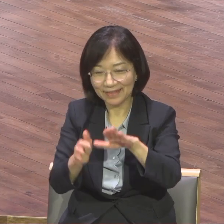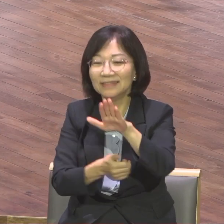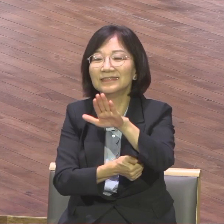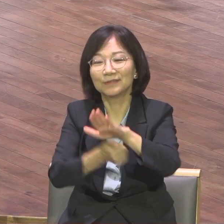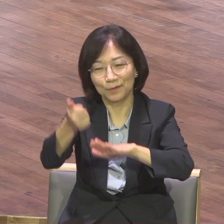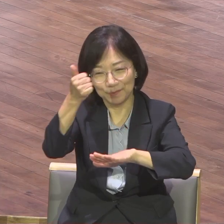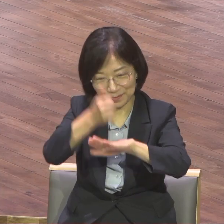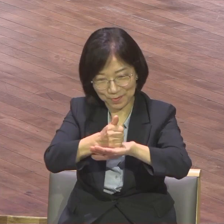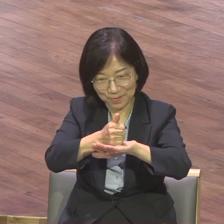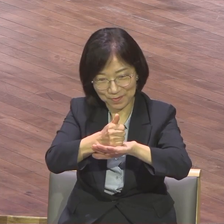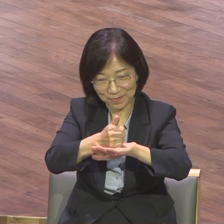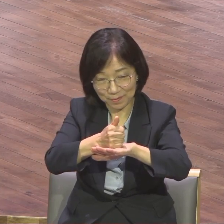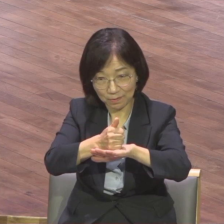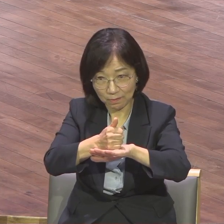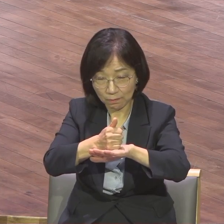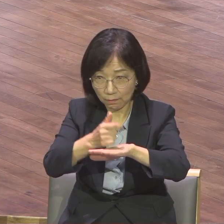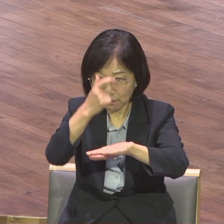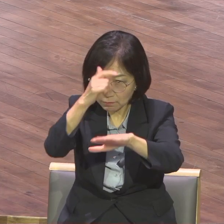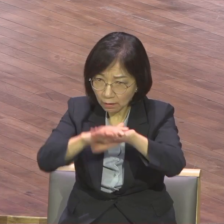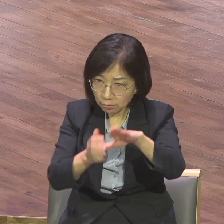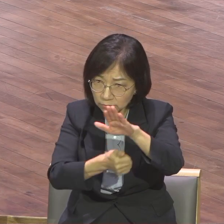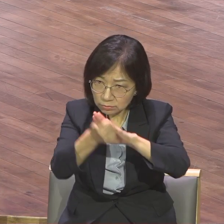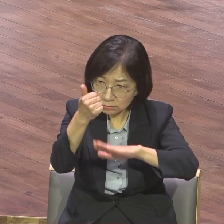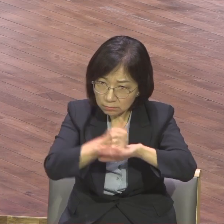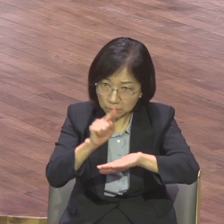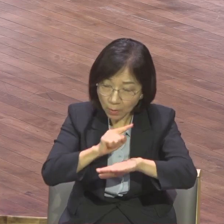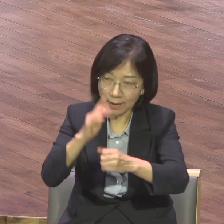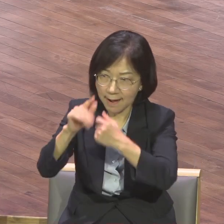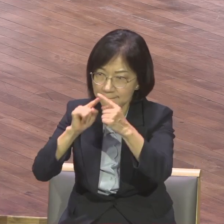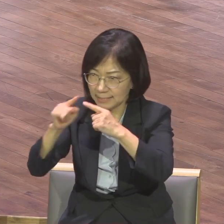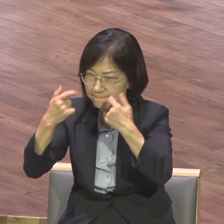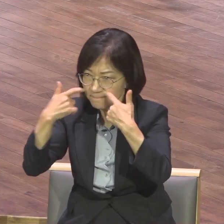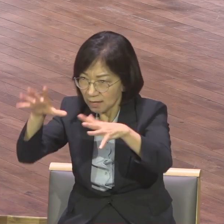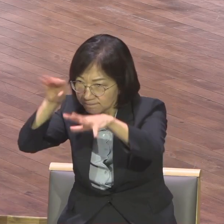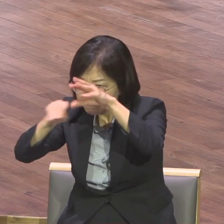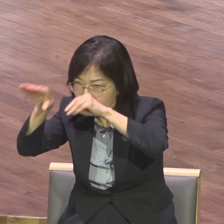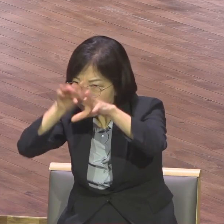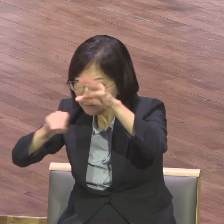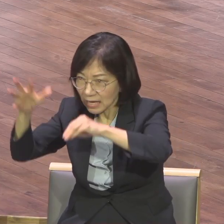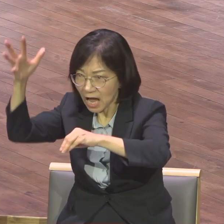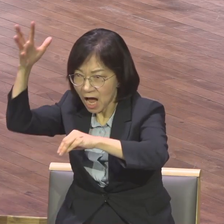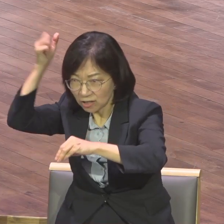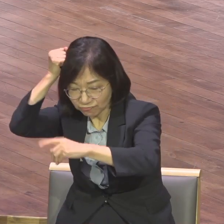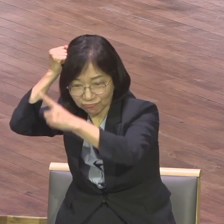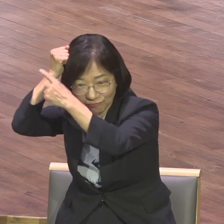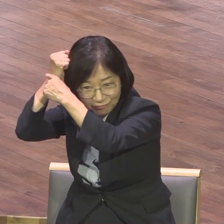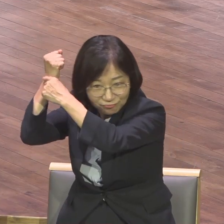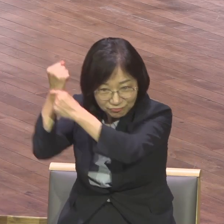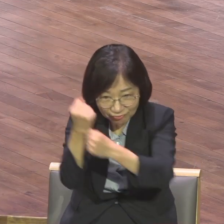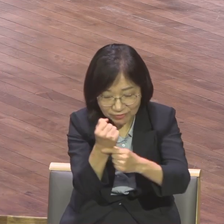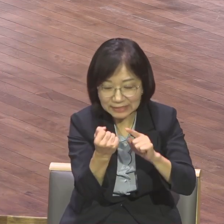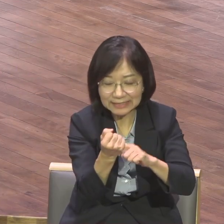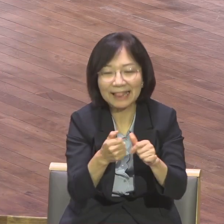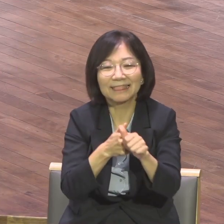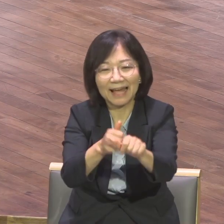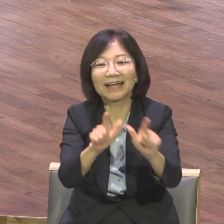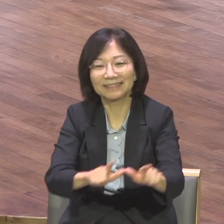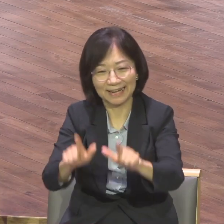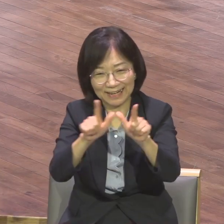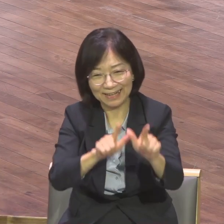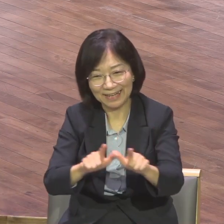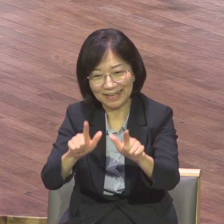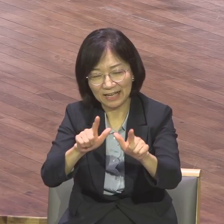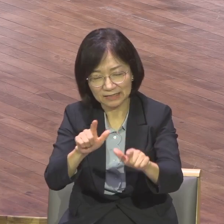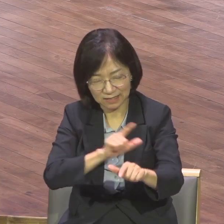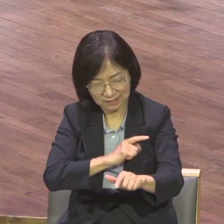뭡니까? 하나님 말씀 붙잡는 것입니다. 그 말씀이 내 영혼 속에 각인되어서 그 말씀에 이끌려 사는 사람 최고의